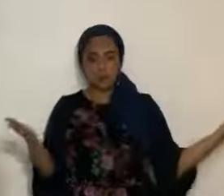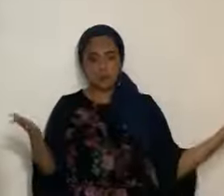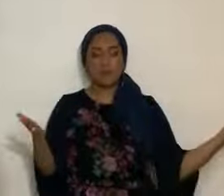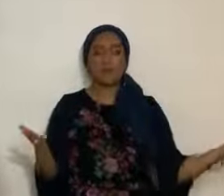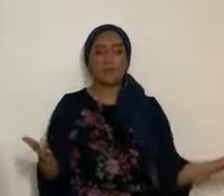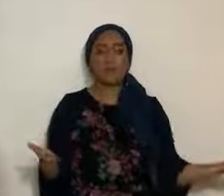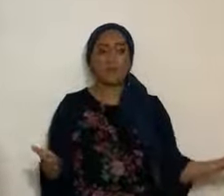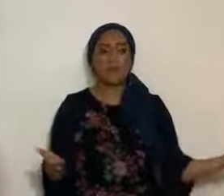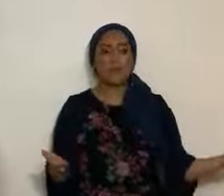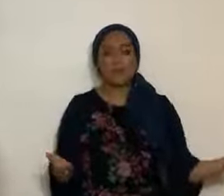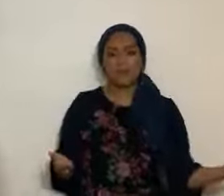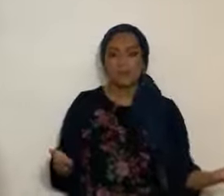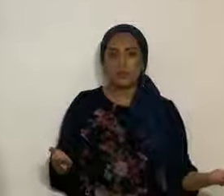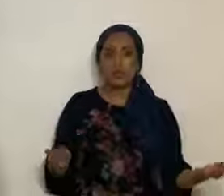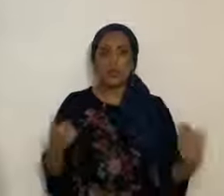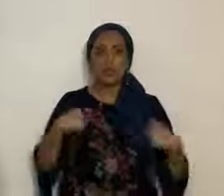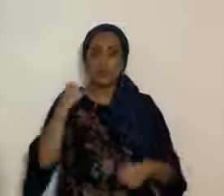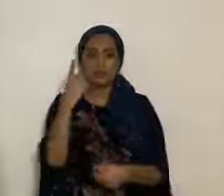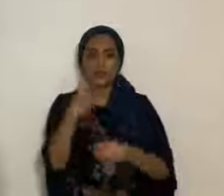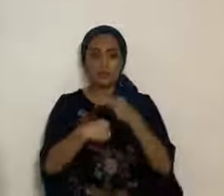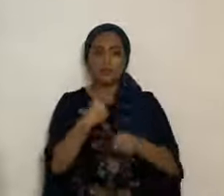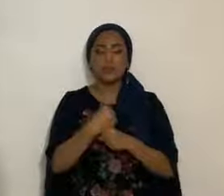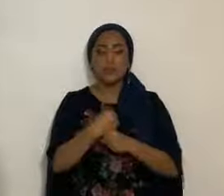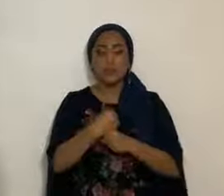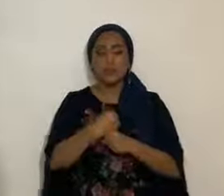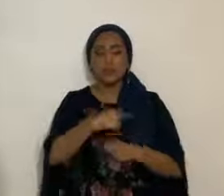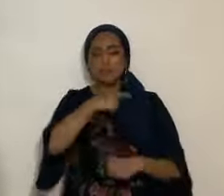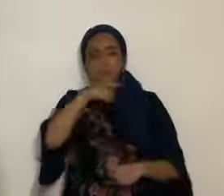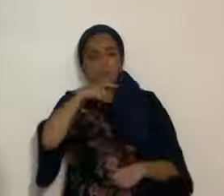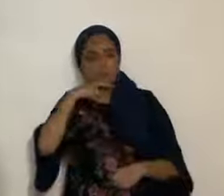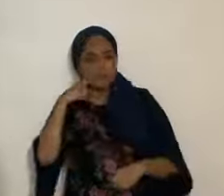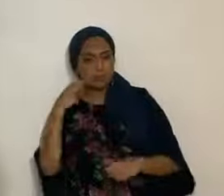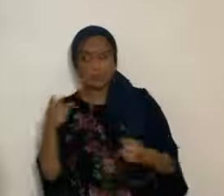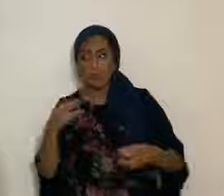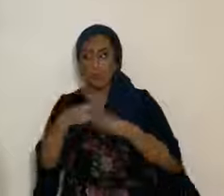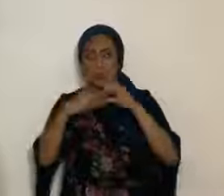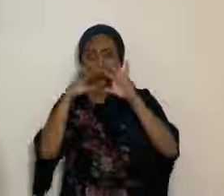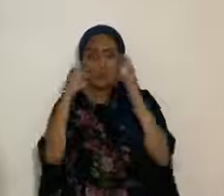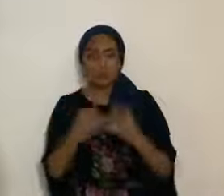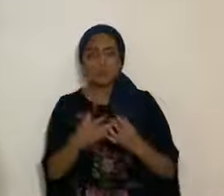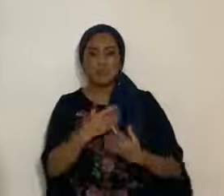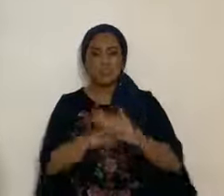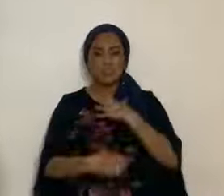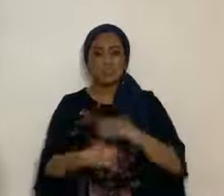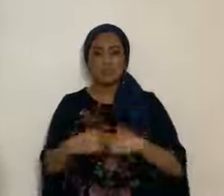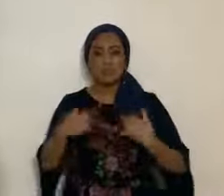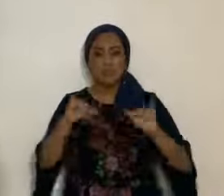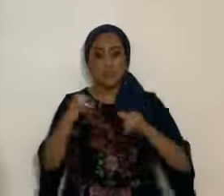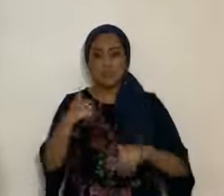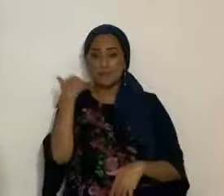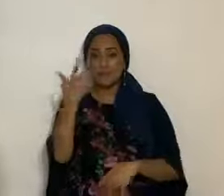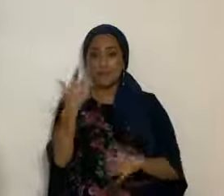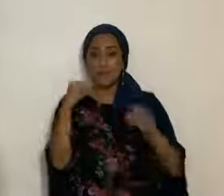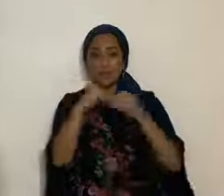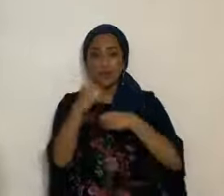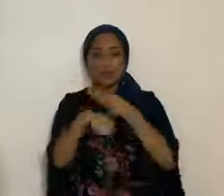ya ha habido 2 años de hambre en medio de la tierra, y aún quedan 5 años en las cuales no habrá arada ni